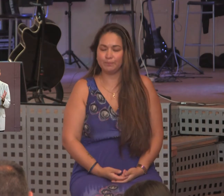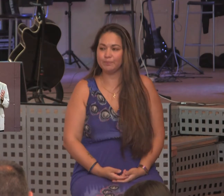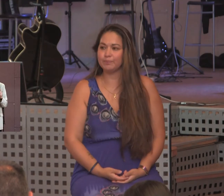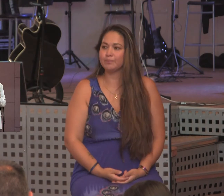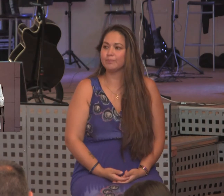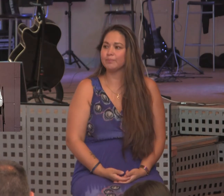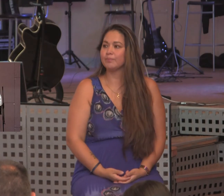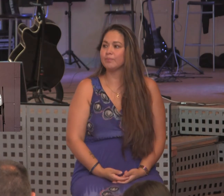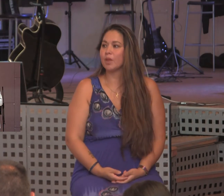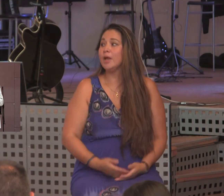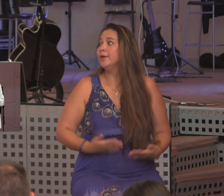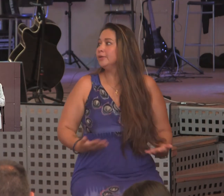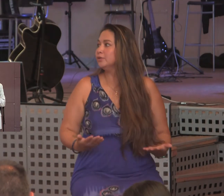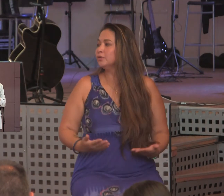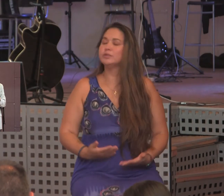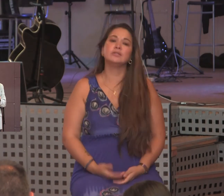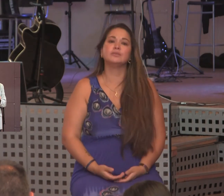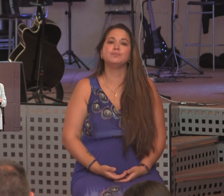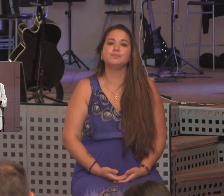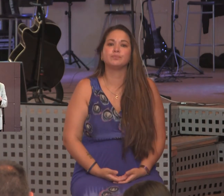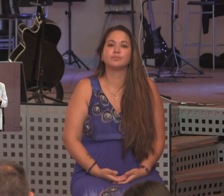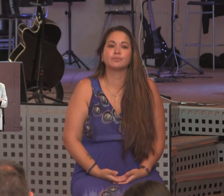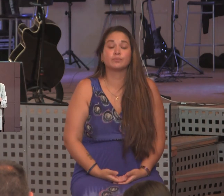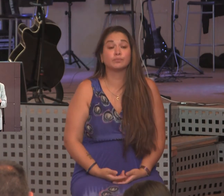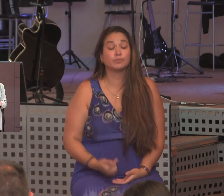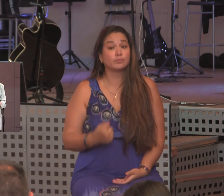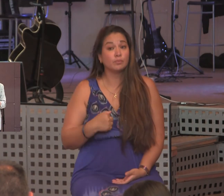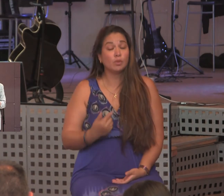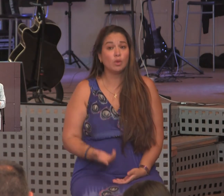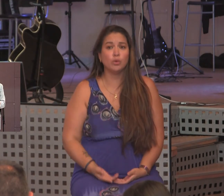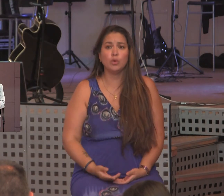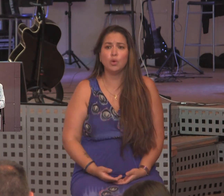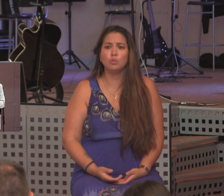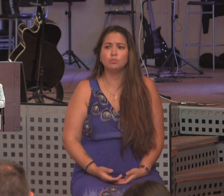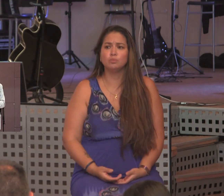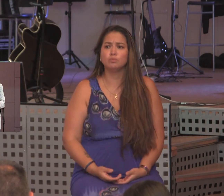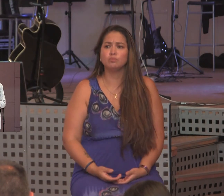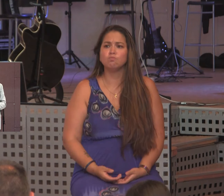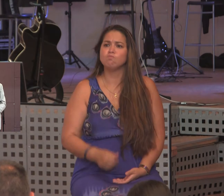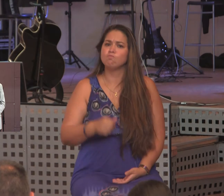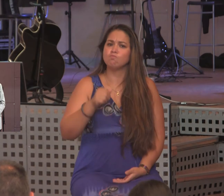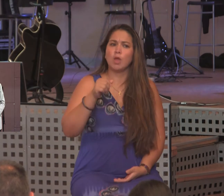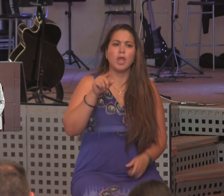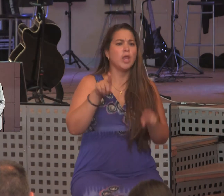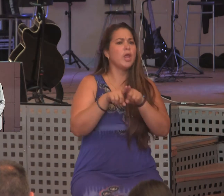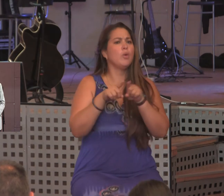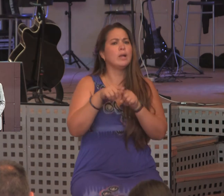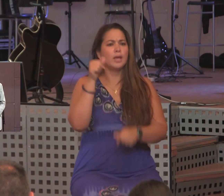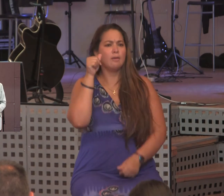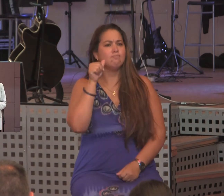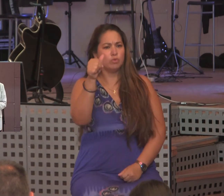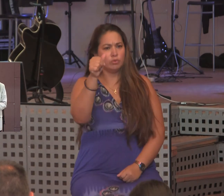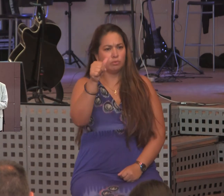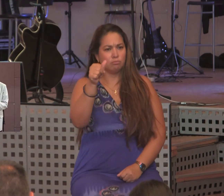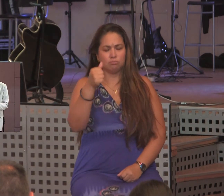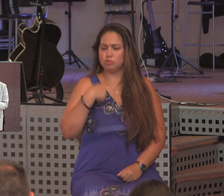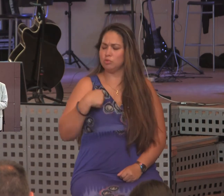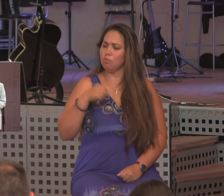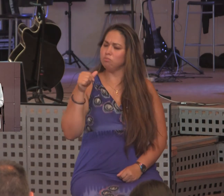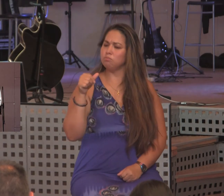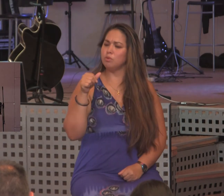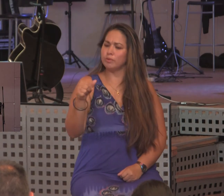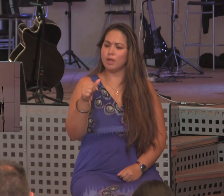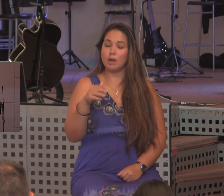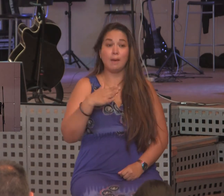así tiene un botón que puedo activar el airbag del acompañante o desactivarlo.